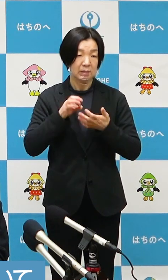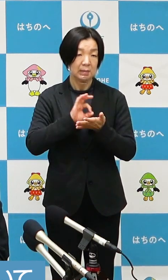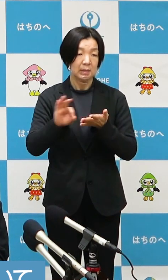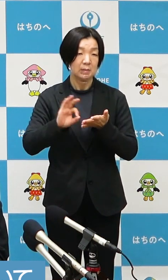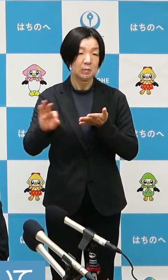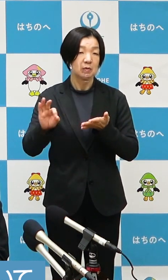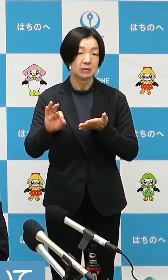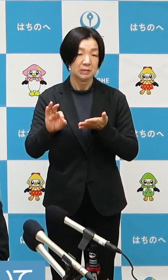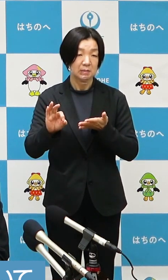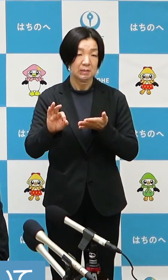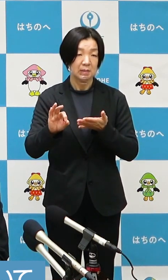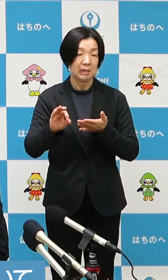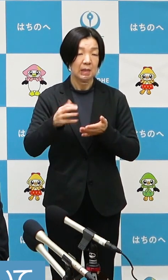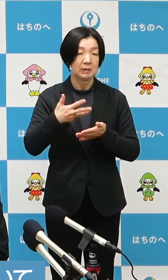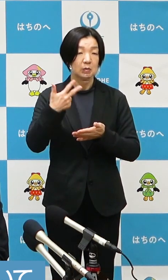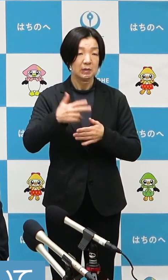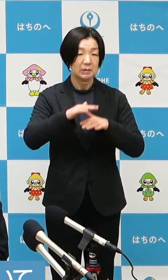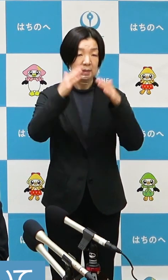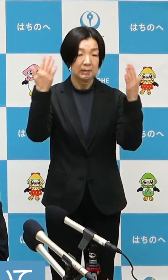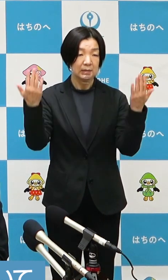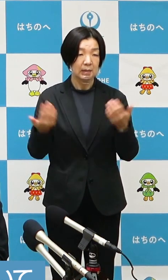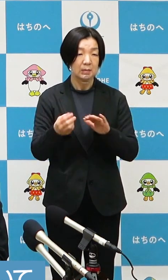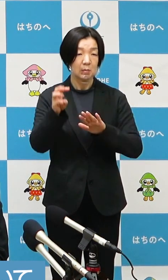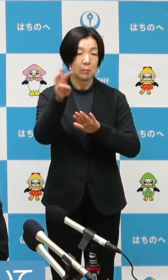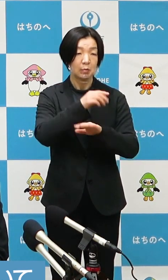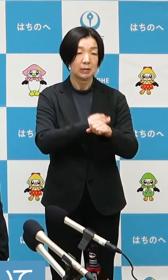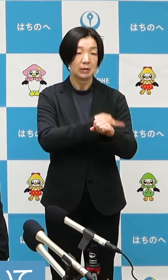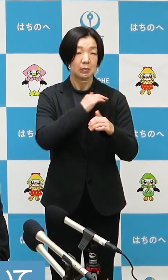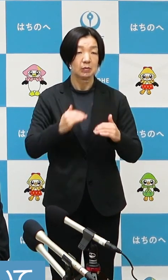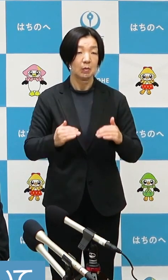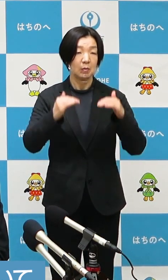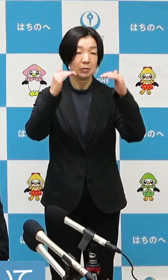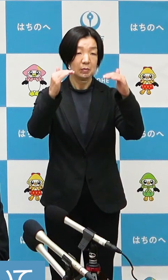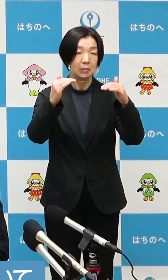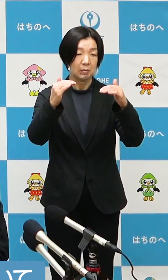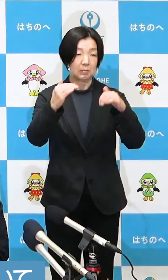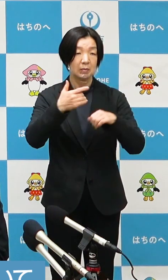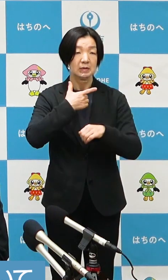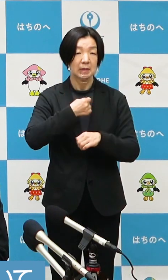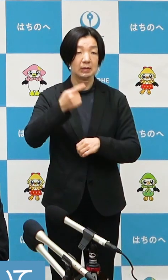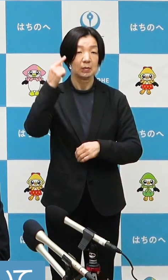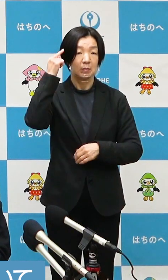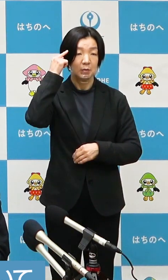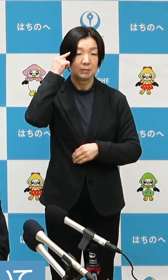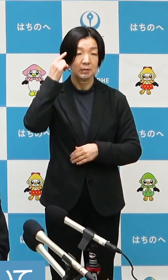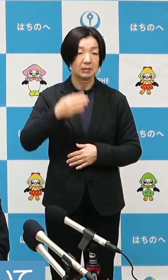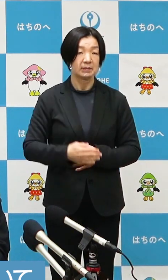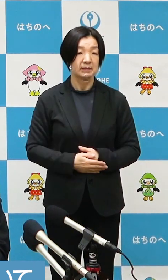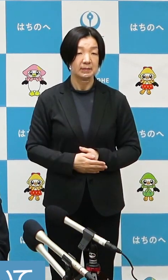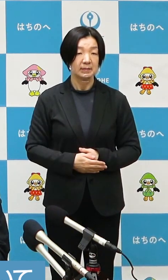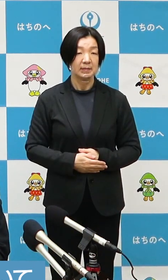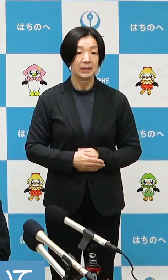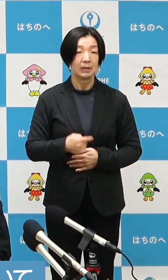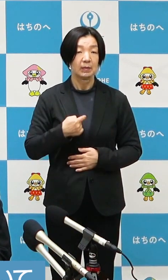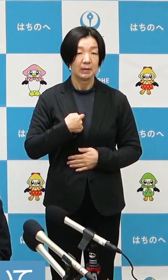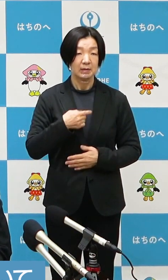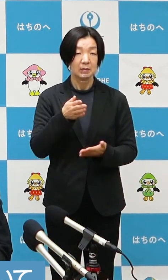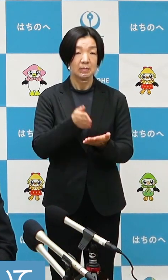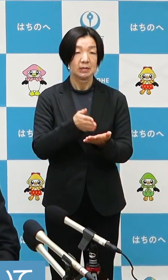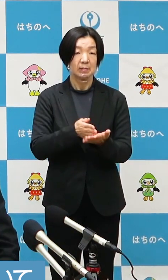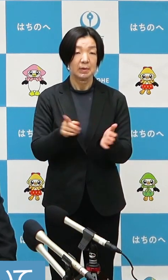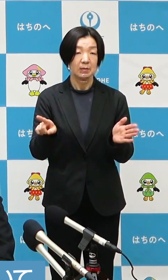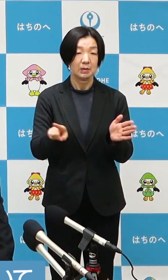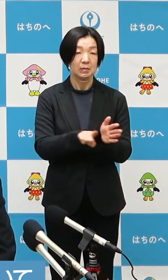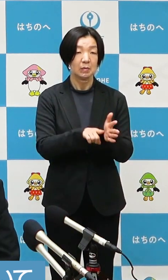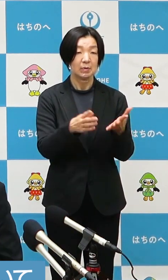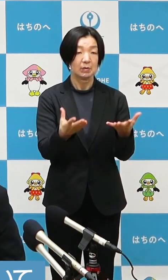で八戸市全体の防災力向上を図ってまいりたいと考えております私からは以上